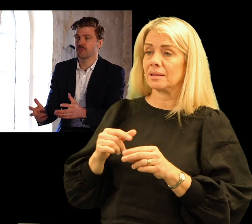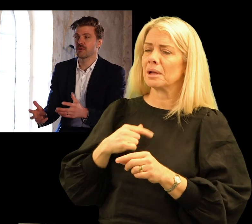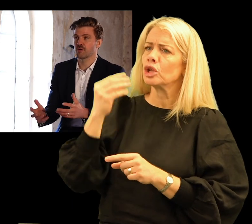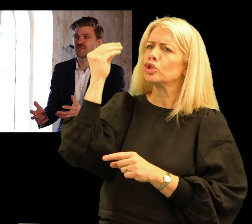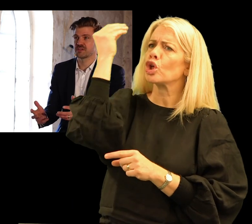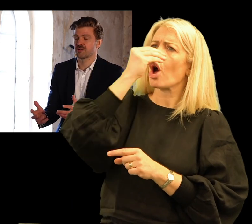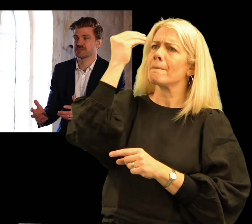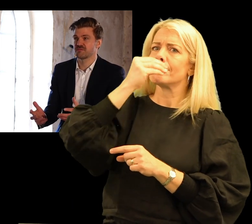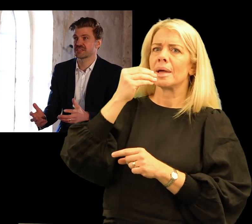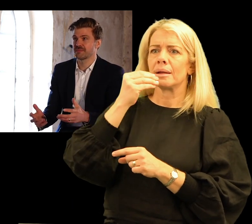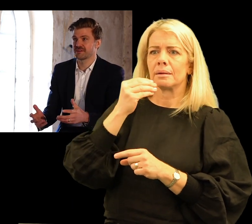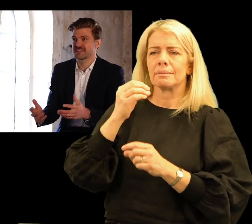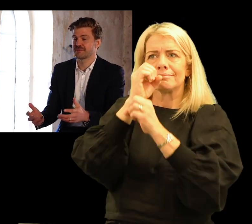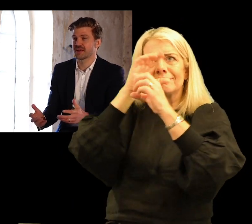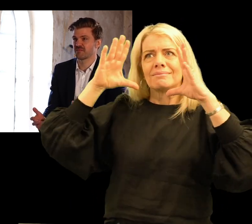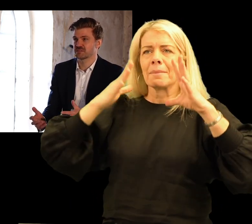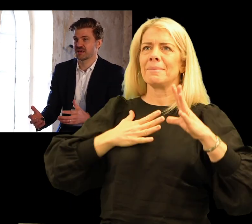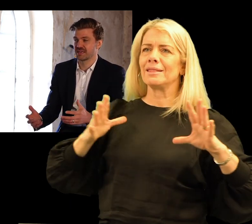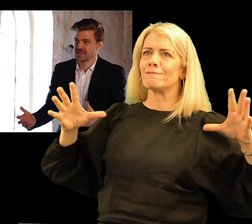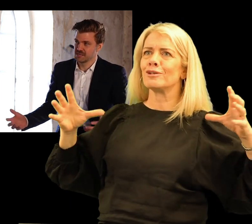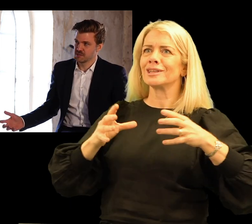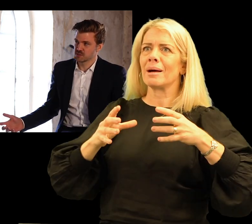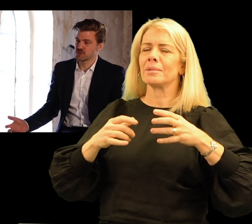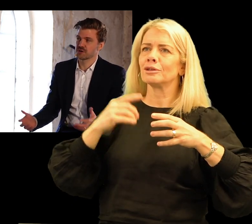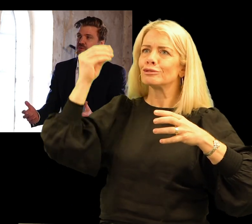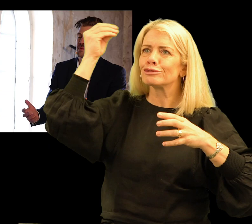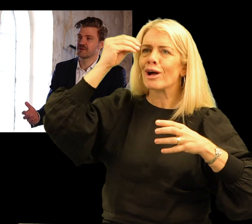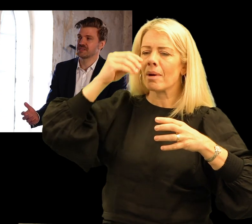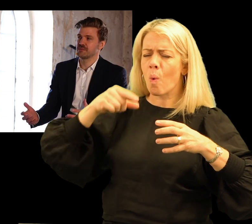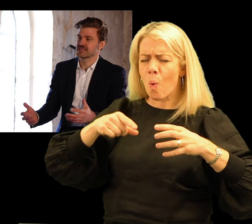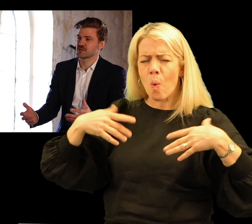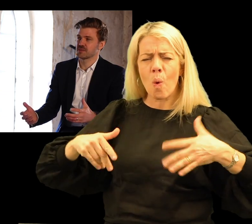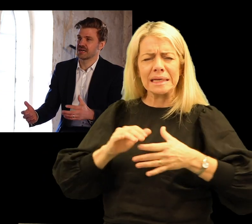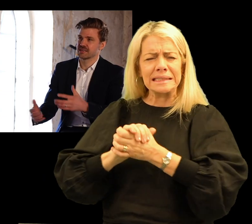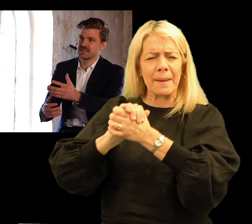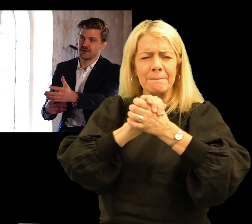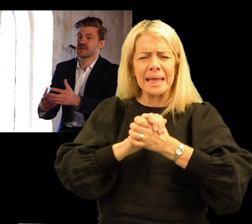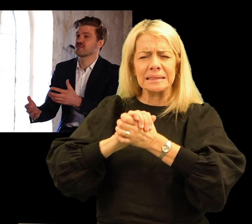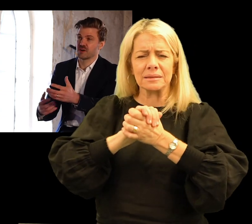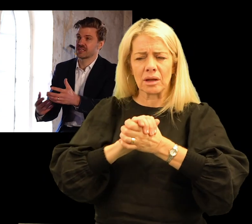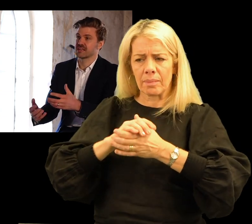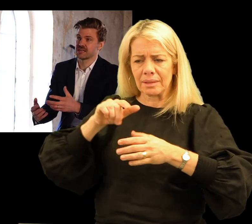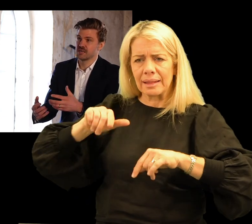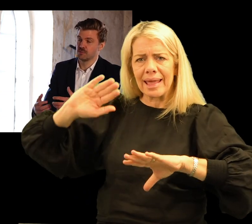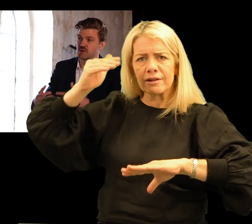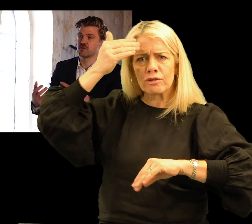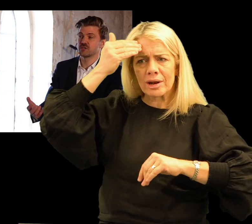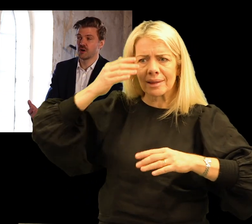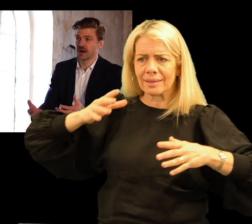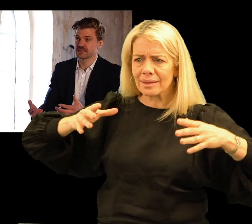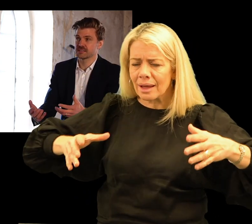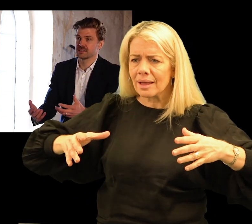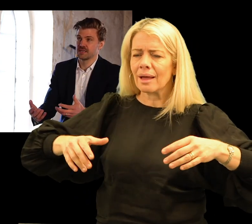man drömmer om sin församling och det sammanhang man finns med i, så nog drömmer man om en gemenskap där de erfarenheterna både